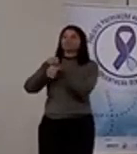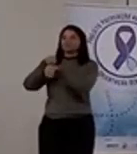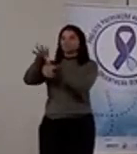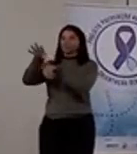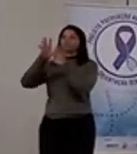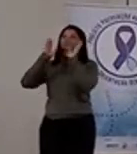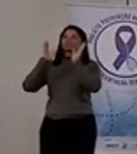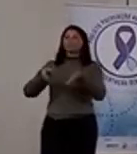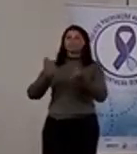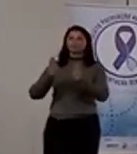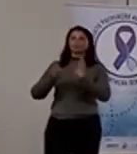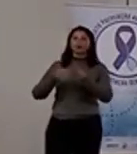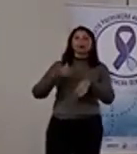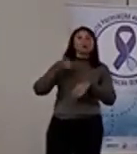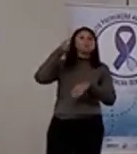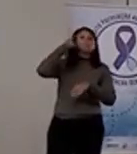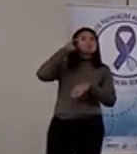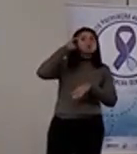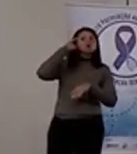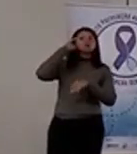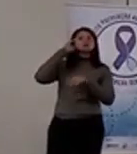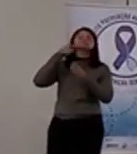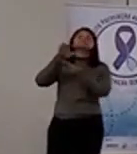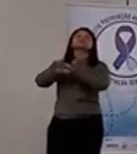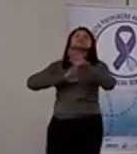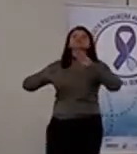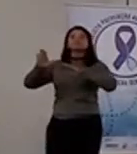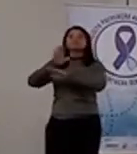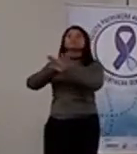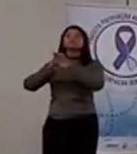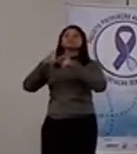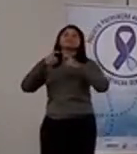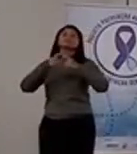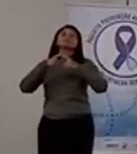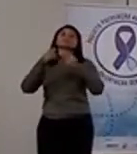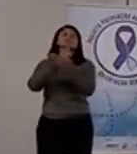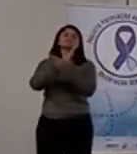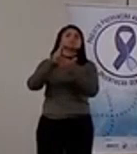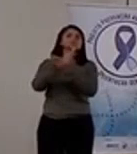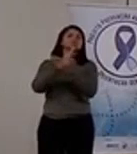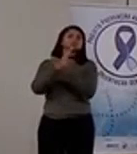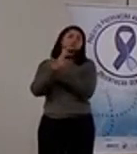acho que a gente tem que ter cuidado, porque alguns médicos, muitas vezes, são até